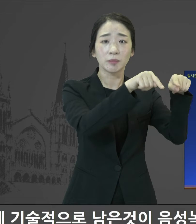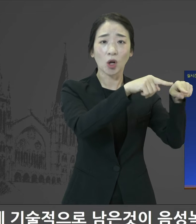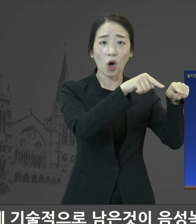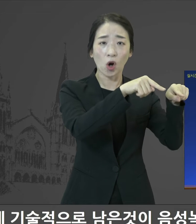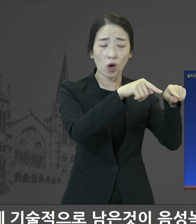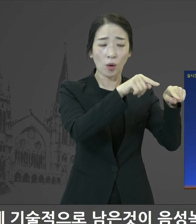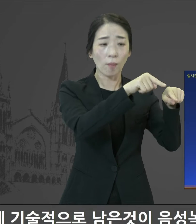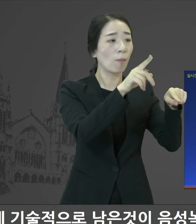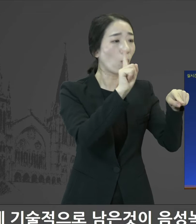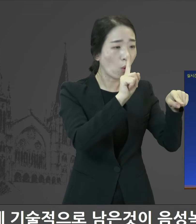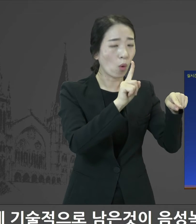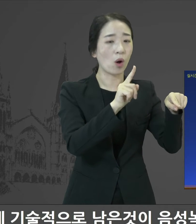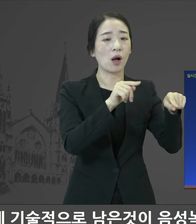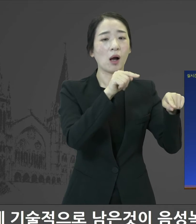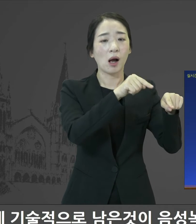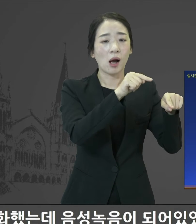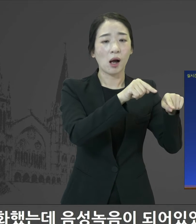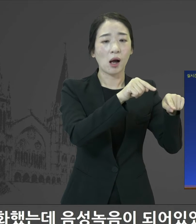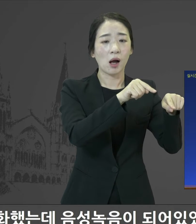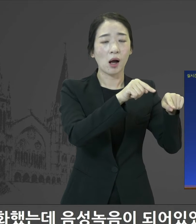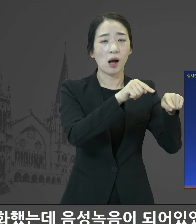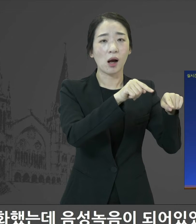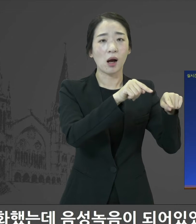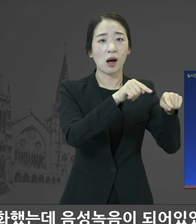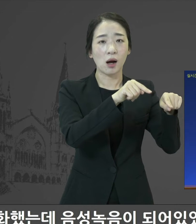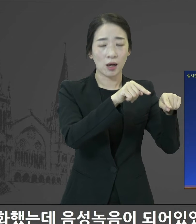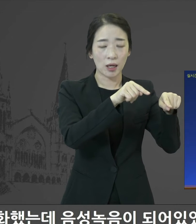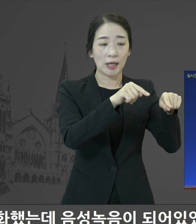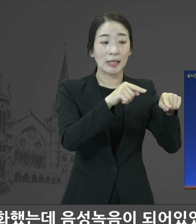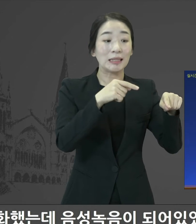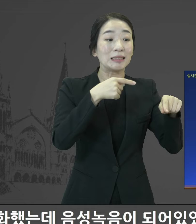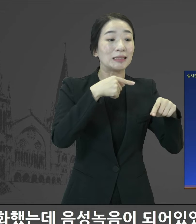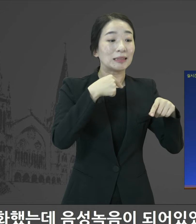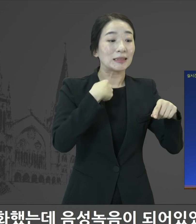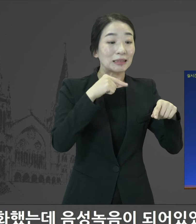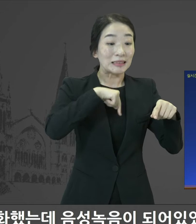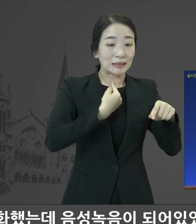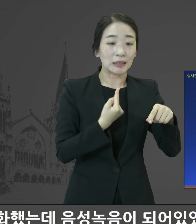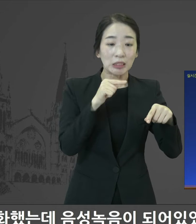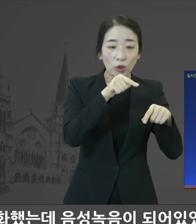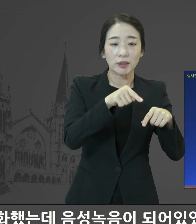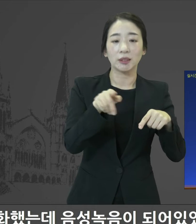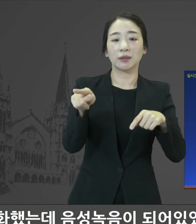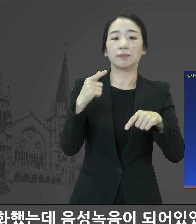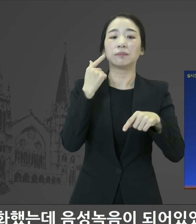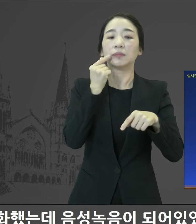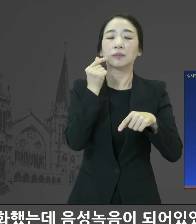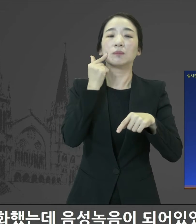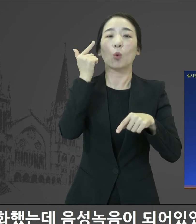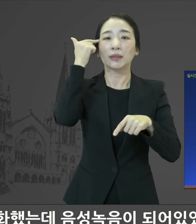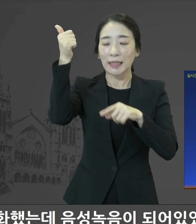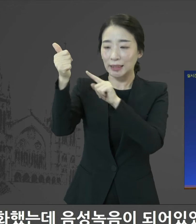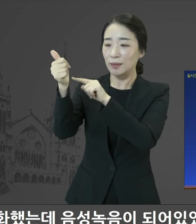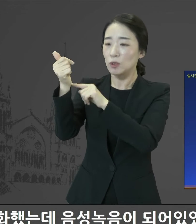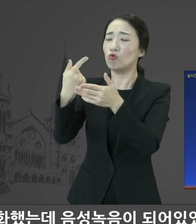마십시오. 그래 놓고 그 다음에 제가 해야 될 일에 대한 자세한 방법을 거기다 다 적어